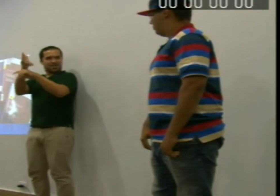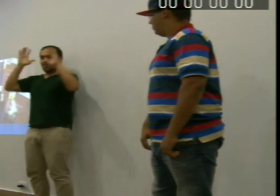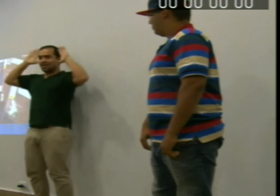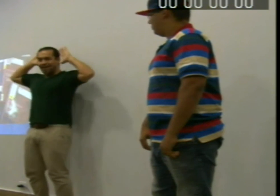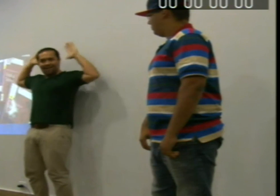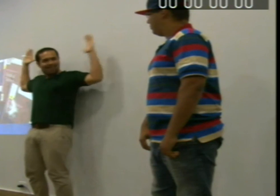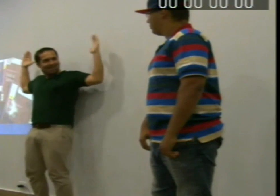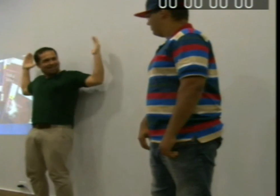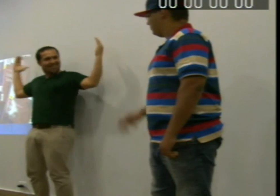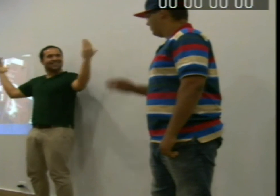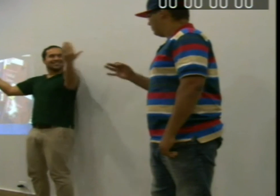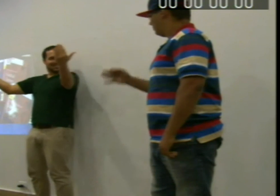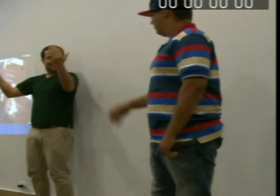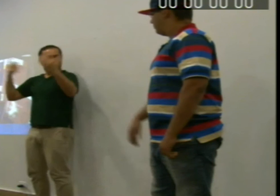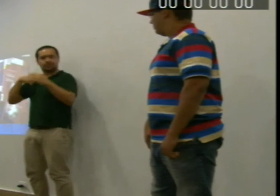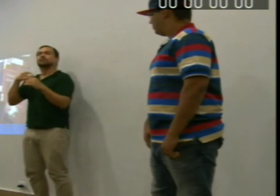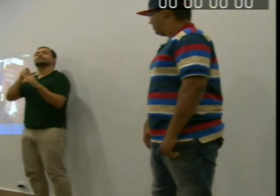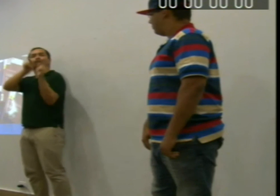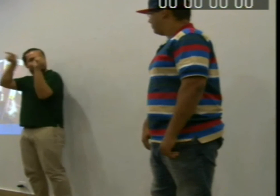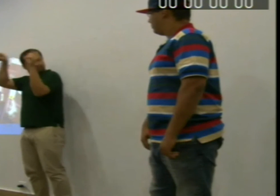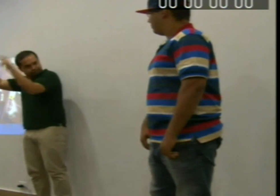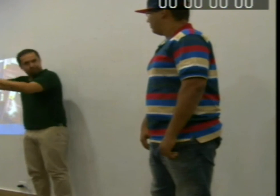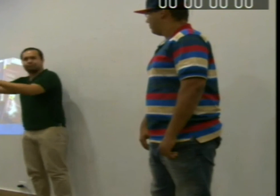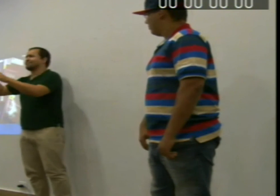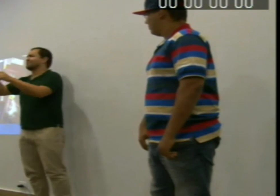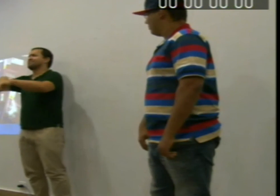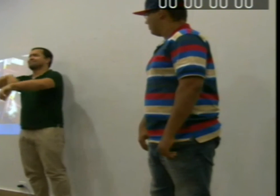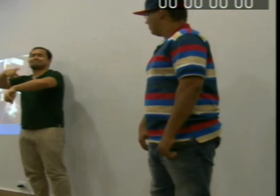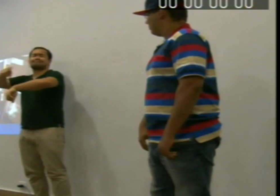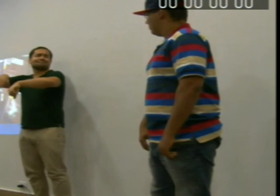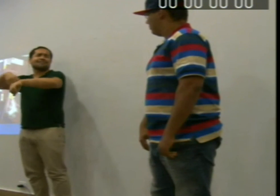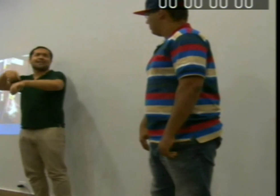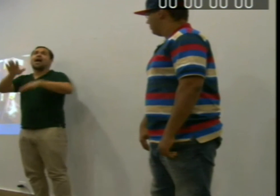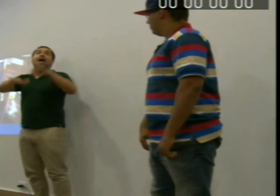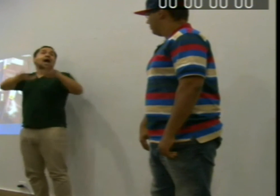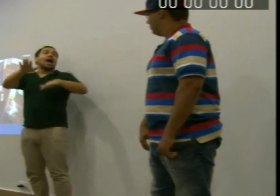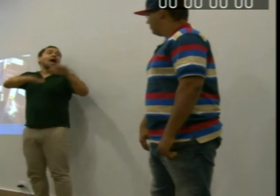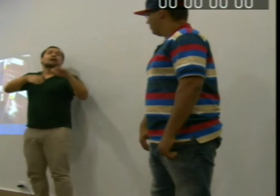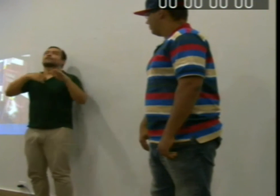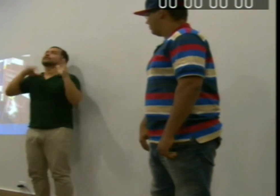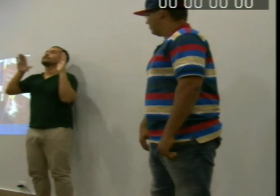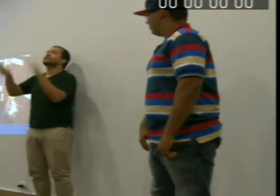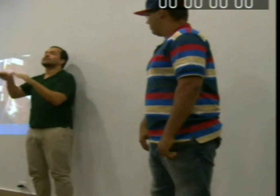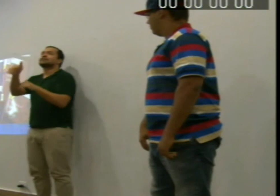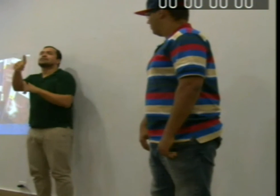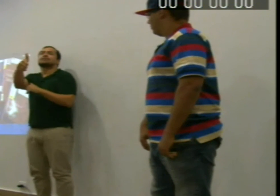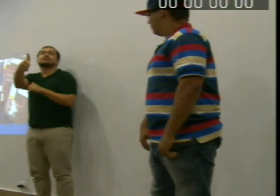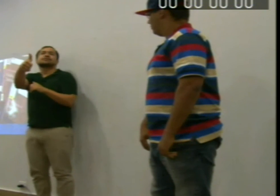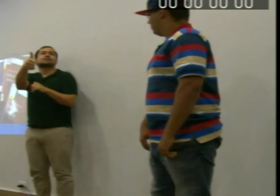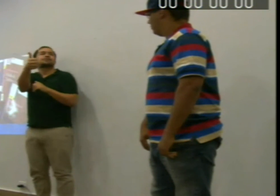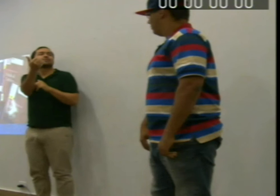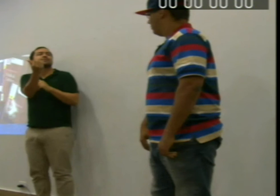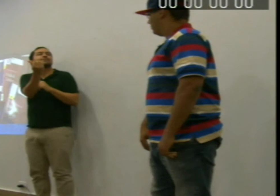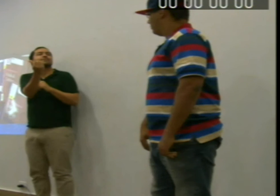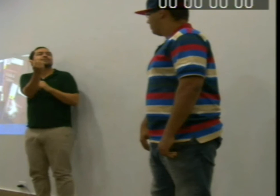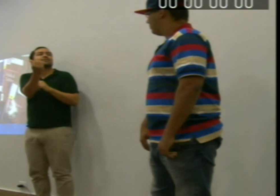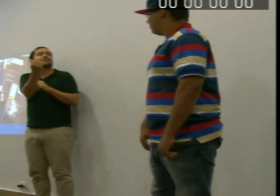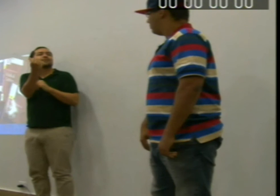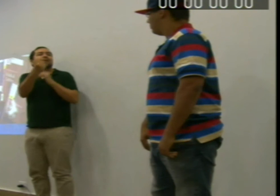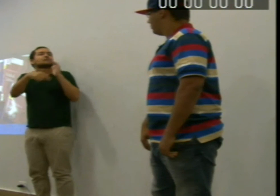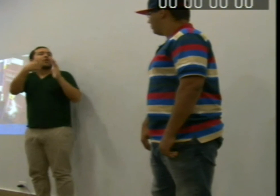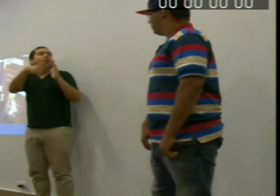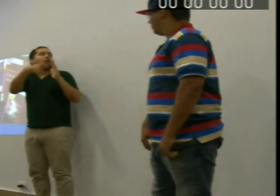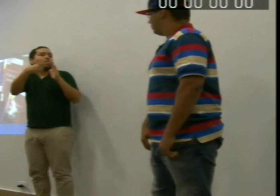você filmar que eram as cabines né então eu ia pro laboratório passava hora algumas vezes eu ficava